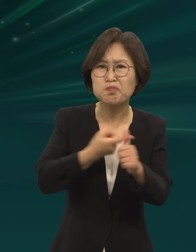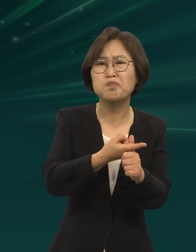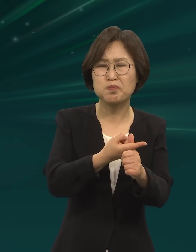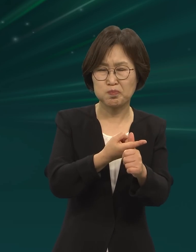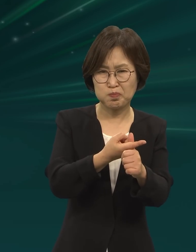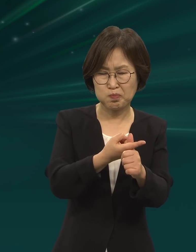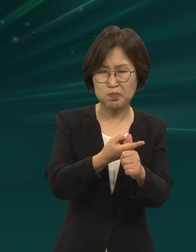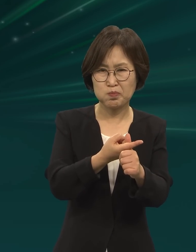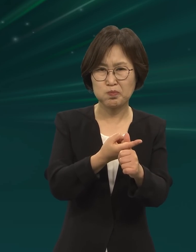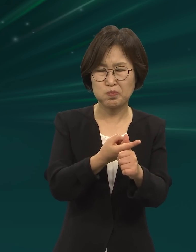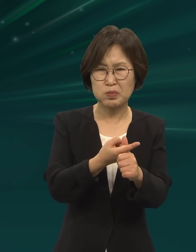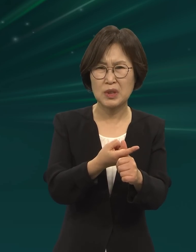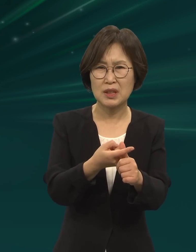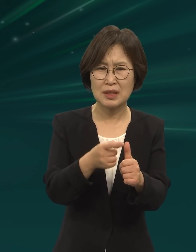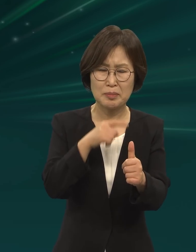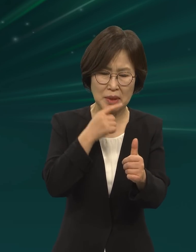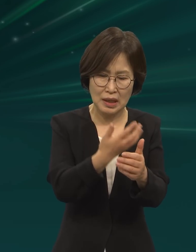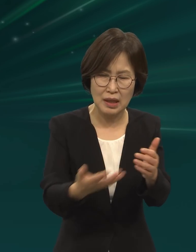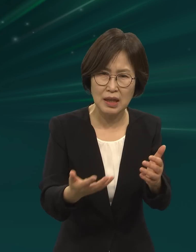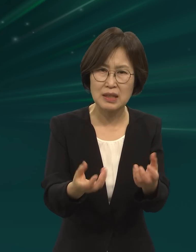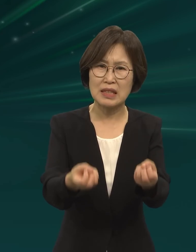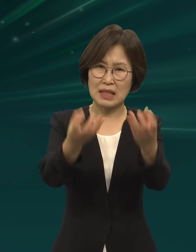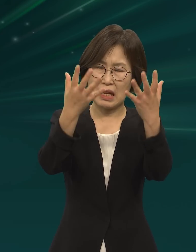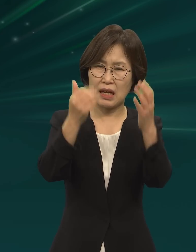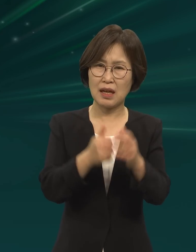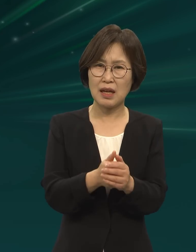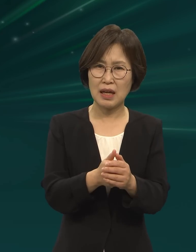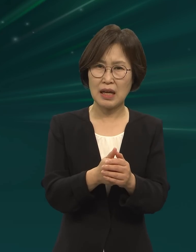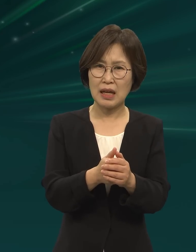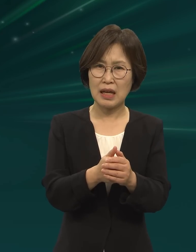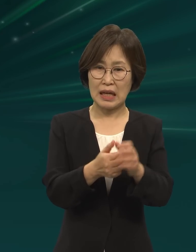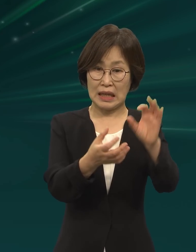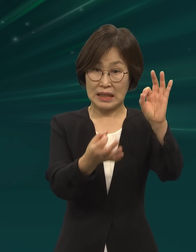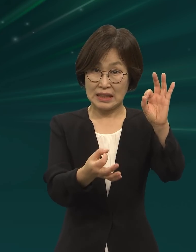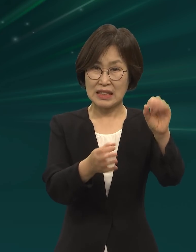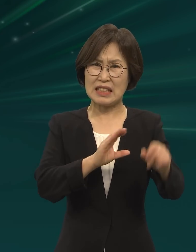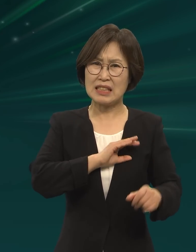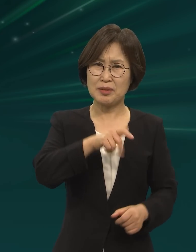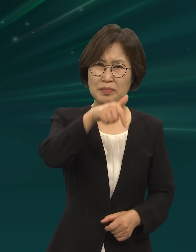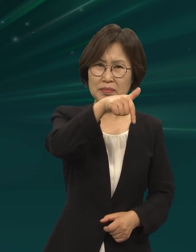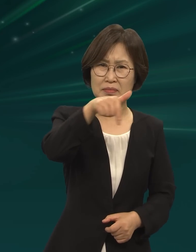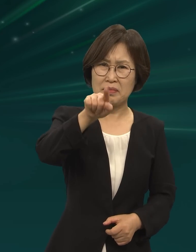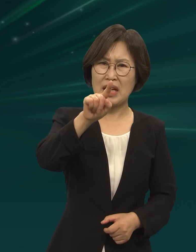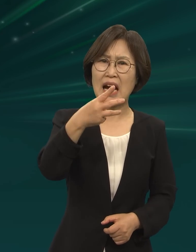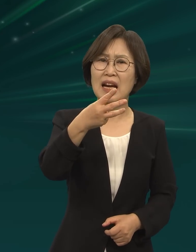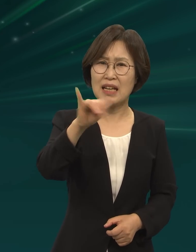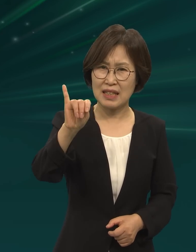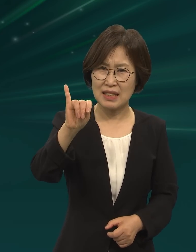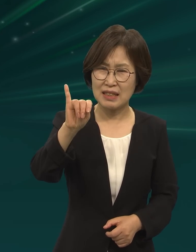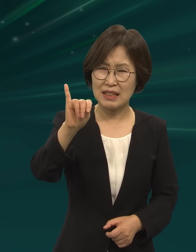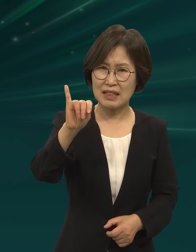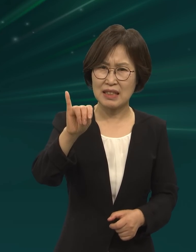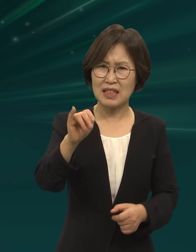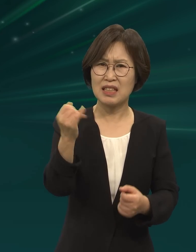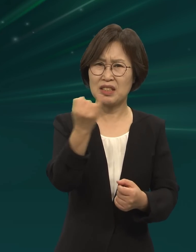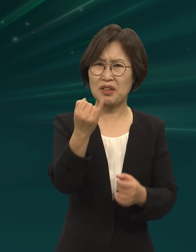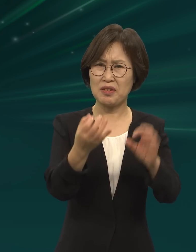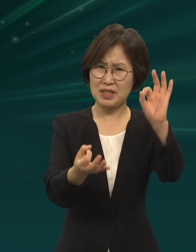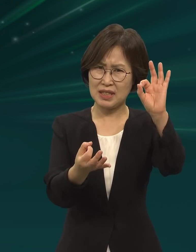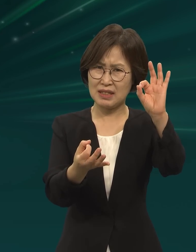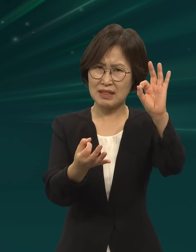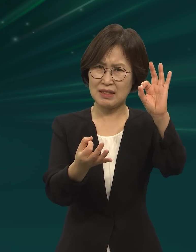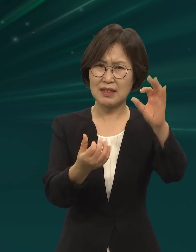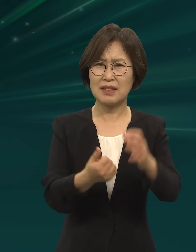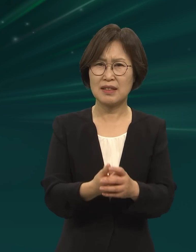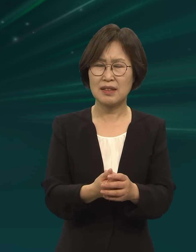갈리라는 신인데 여신인데 이 특징이 피를 좋아합니다. 그리고 그의 제자 그 멜루르모트라는 이